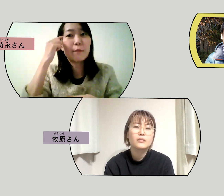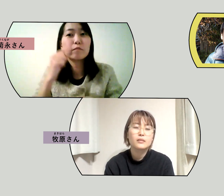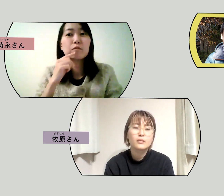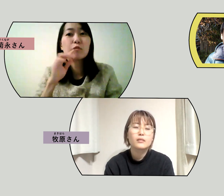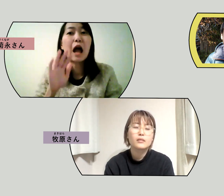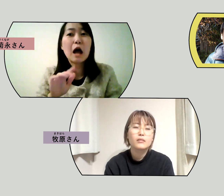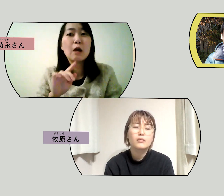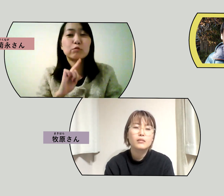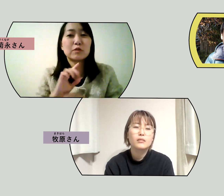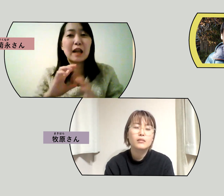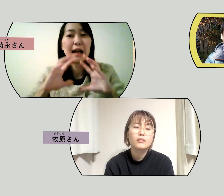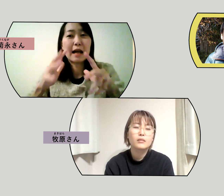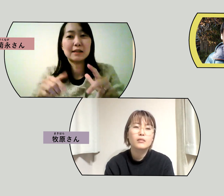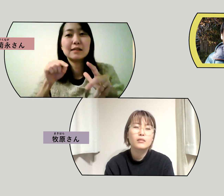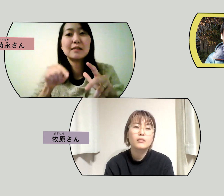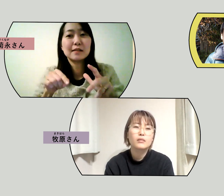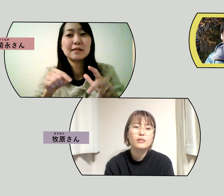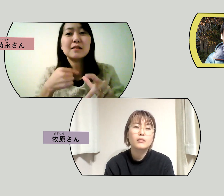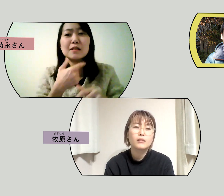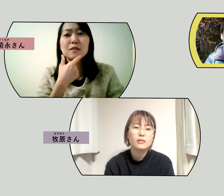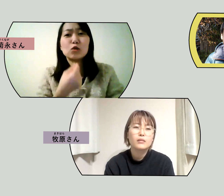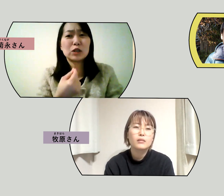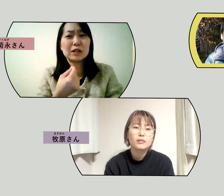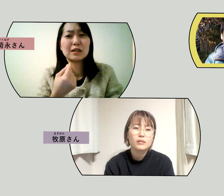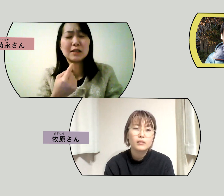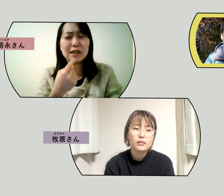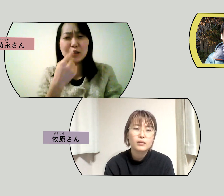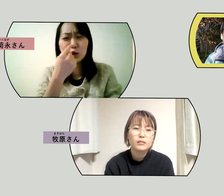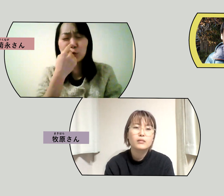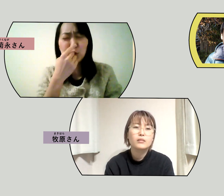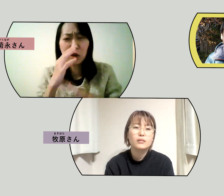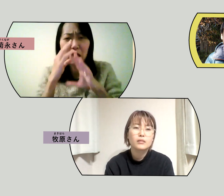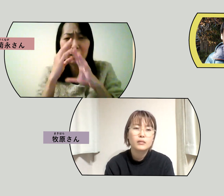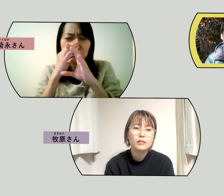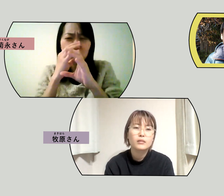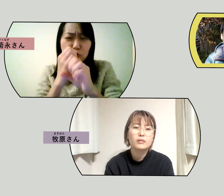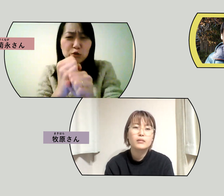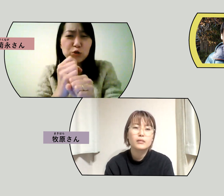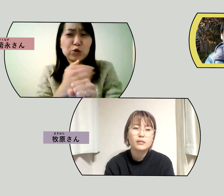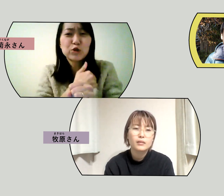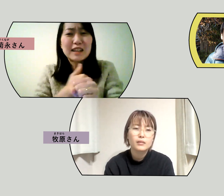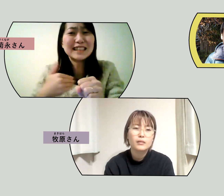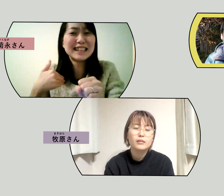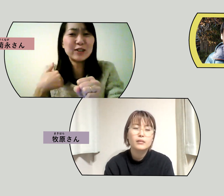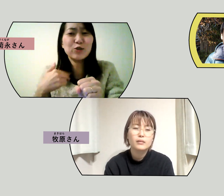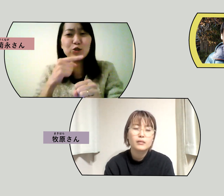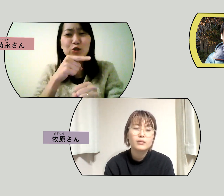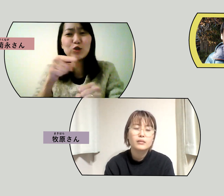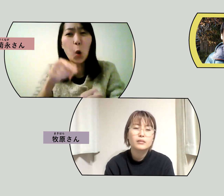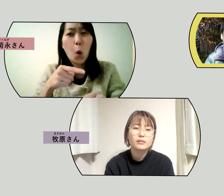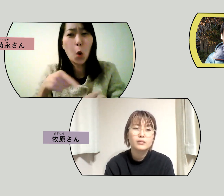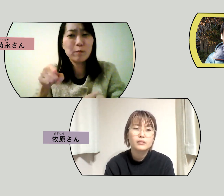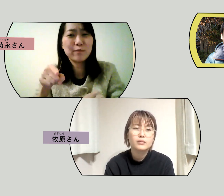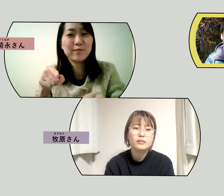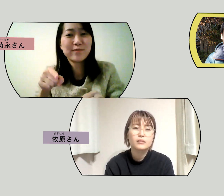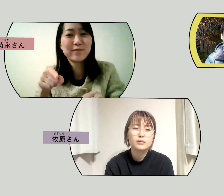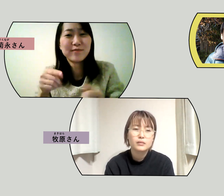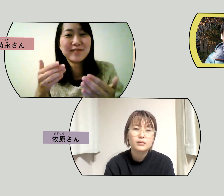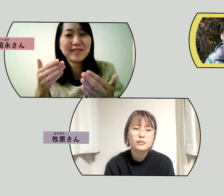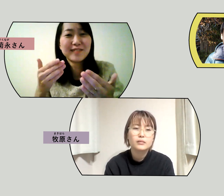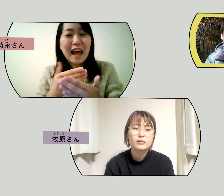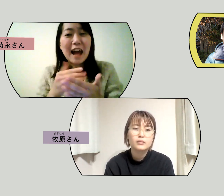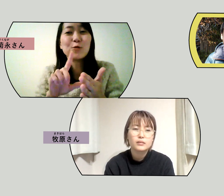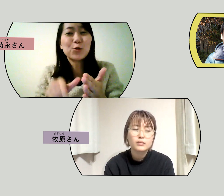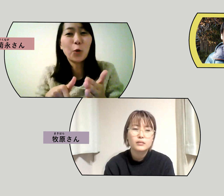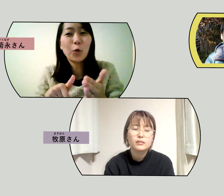感っていうのがある世界が私が好きなんですね自分が夢中になれる